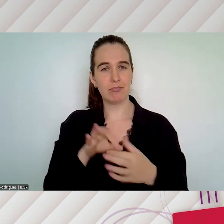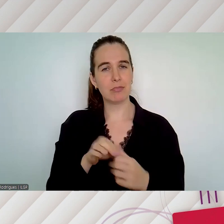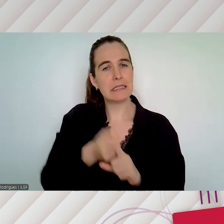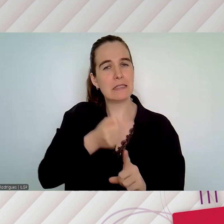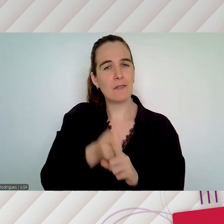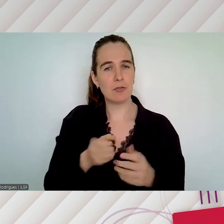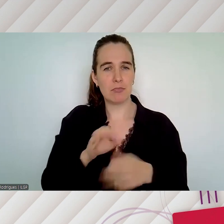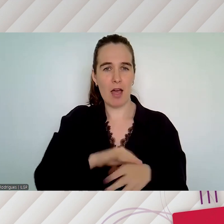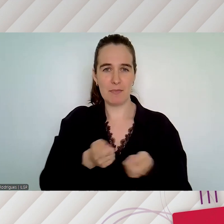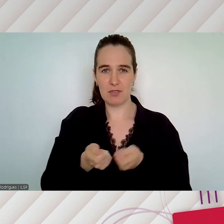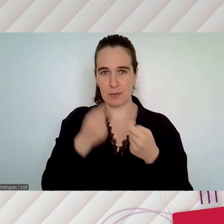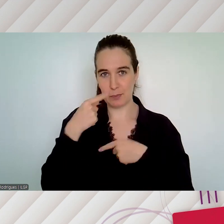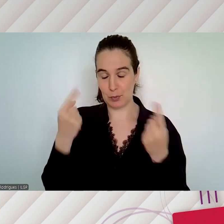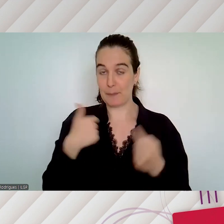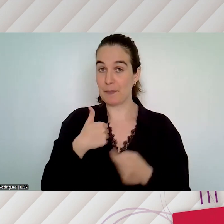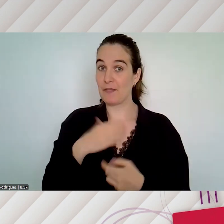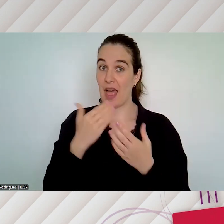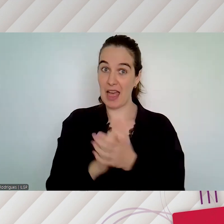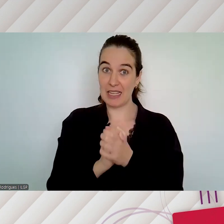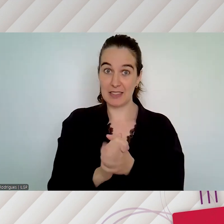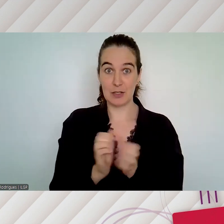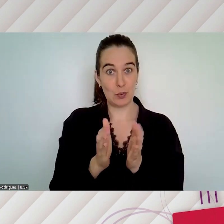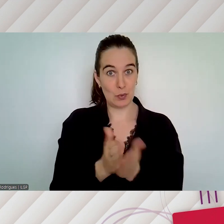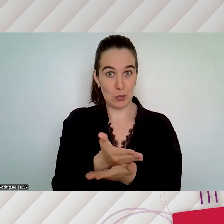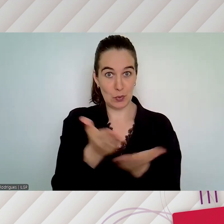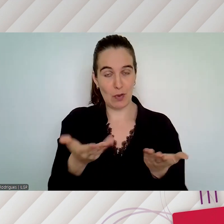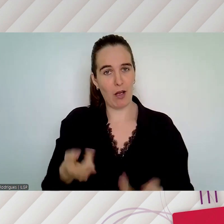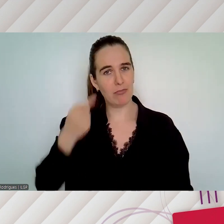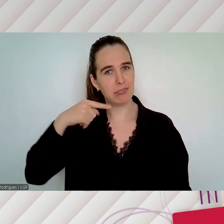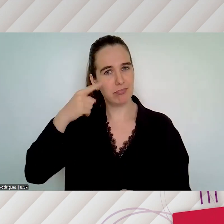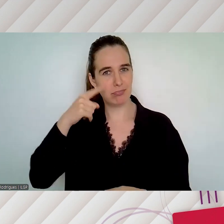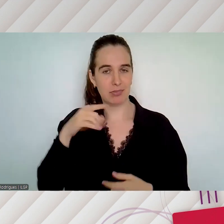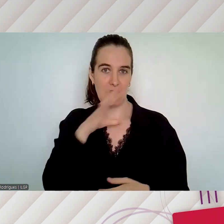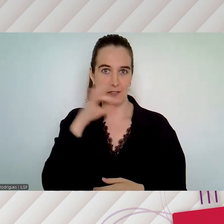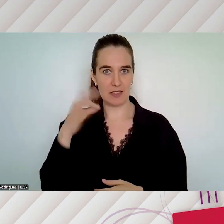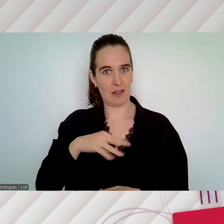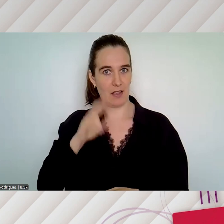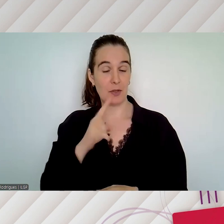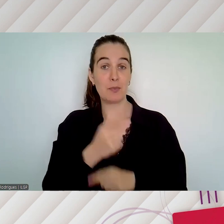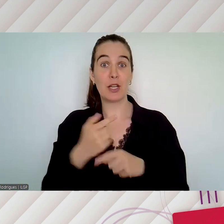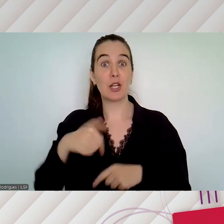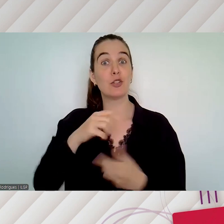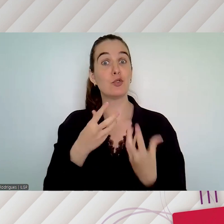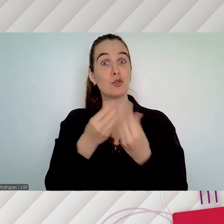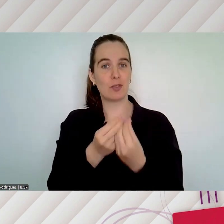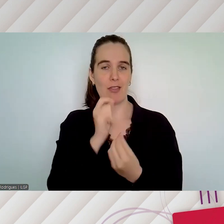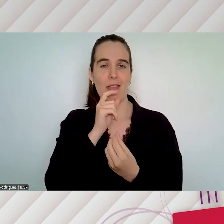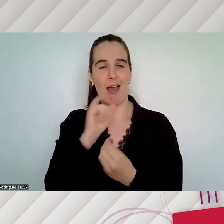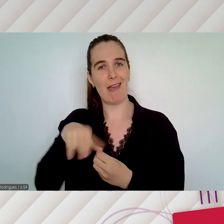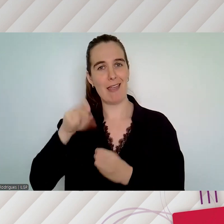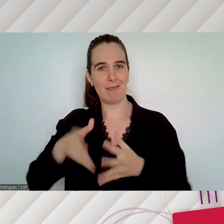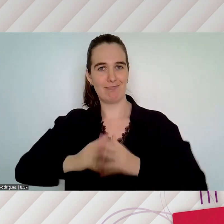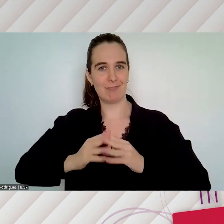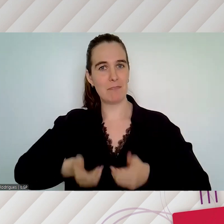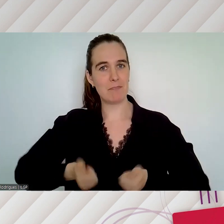queremos, desde já, agradecer a todos e a todas que se juntam a nós neste aniversário, porque juntos somos mais INA. Neste